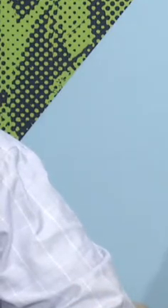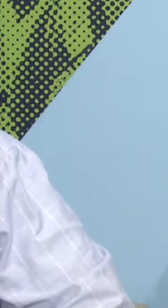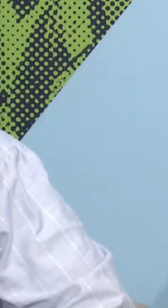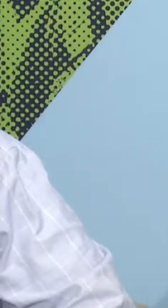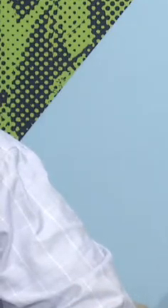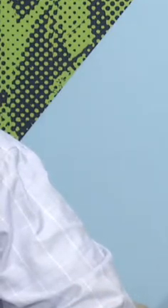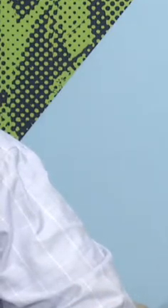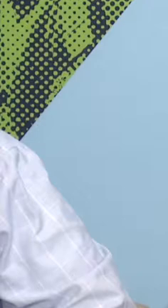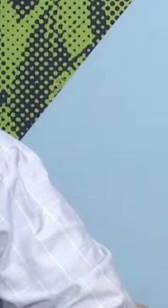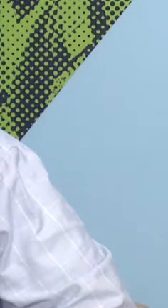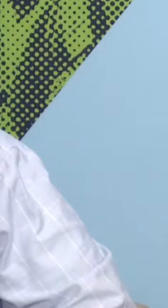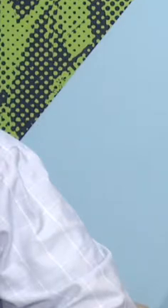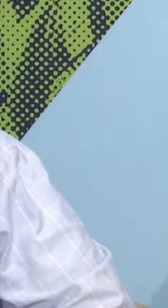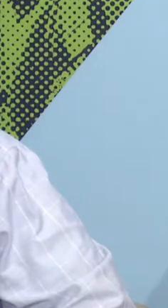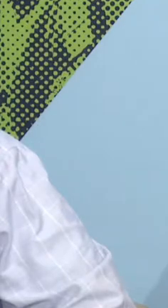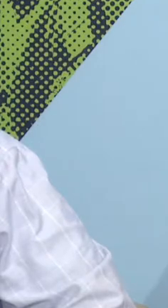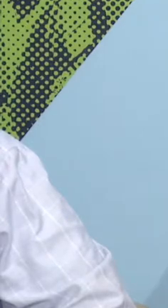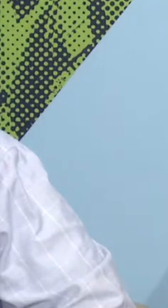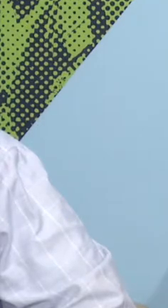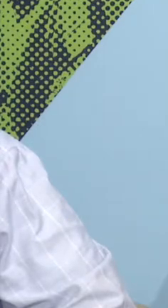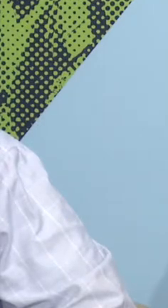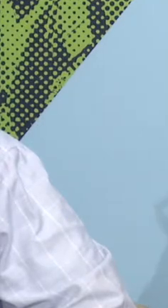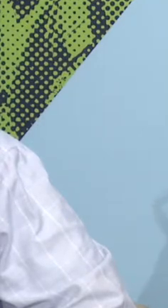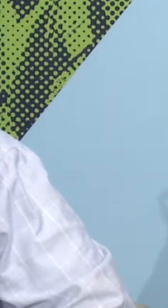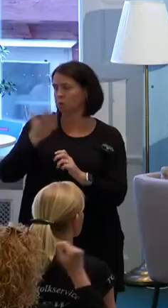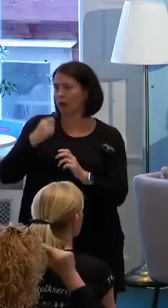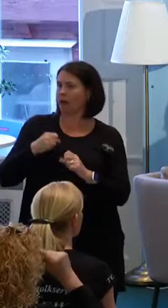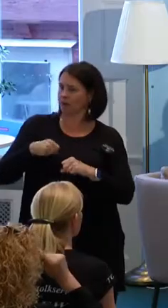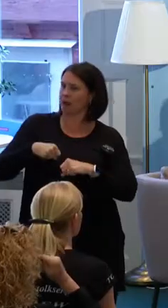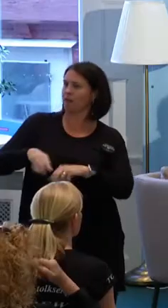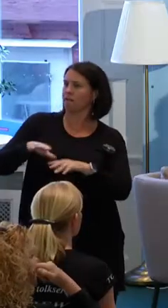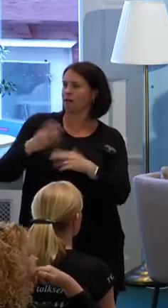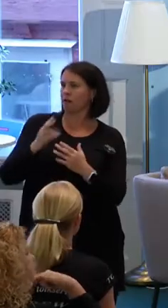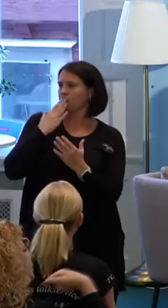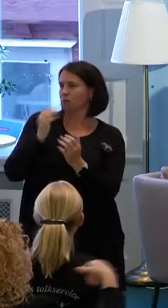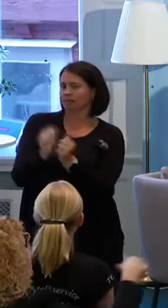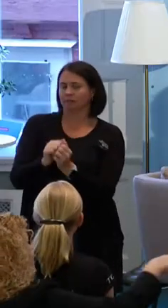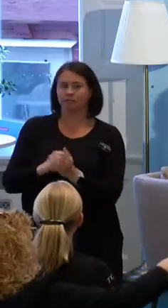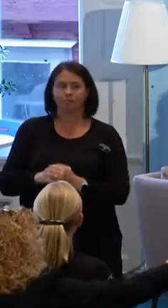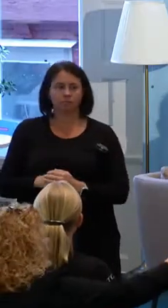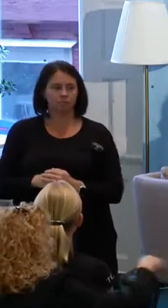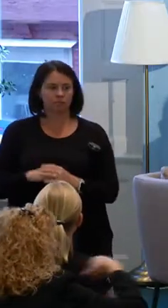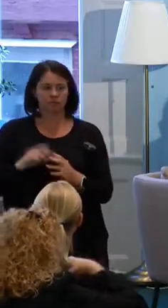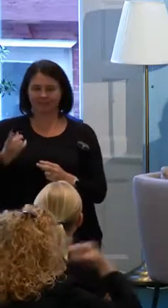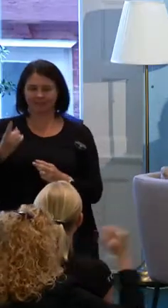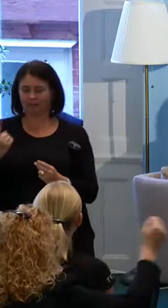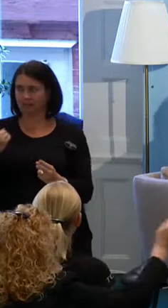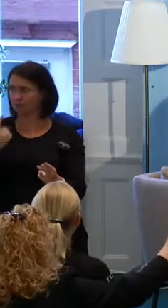man är en bra person som kan leverera den. Så vi kollar, så det här är urkorkat. Vi tar en fråga till här. Jag märker att tiden går.